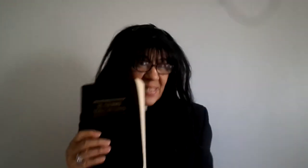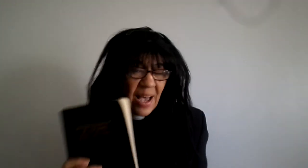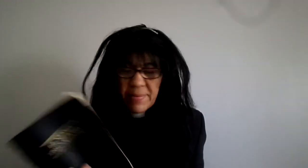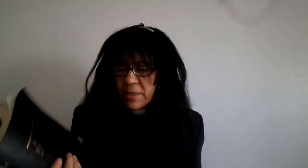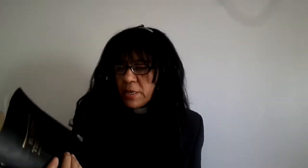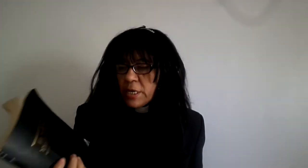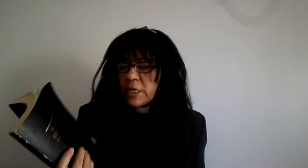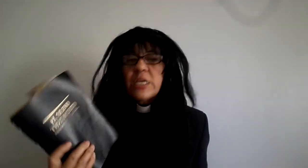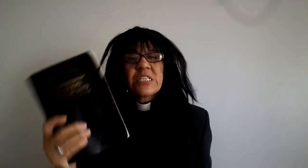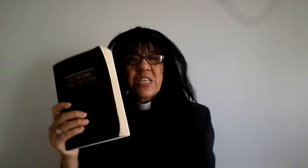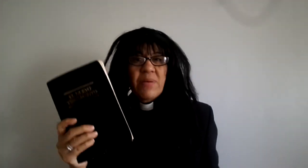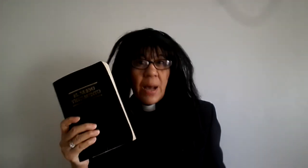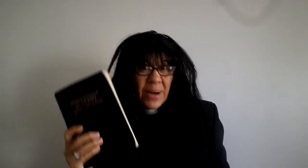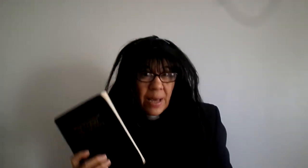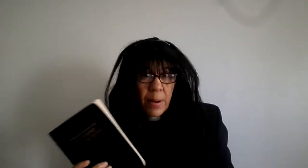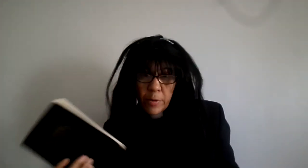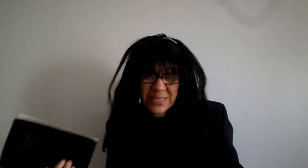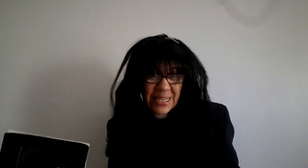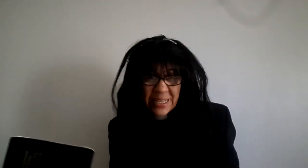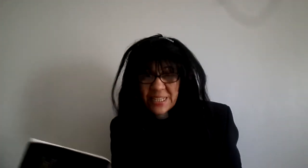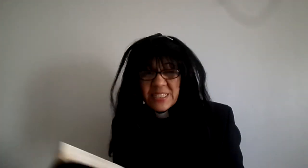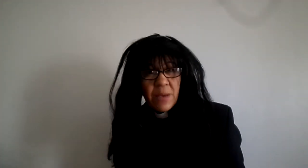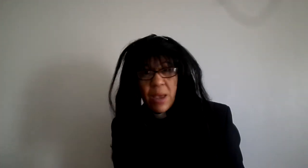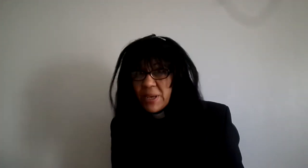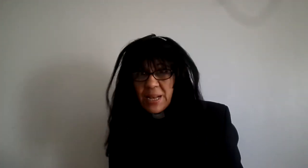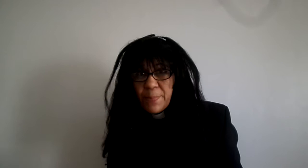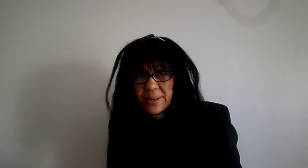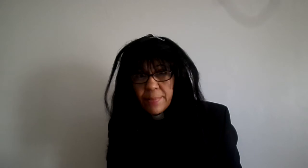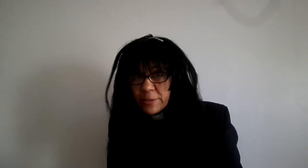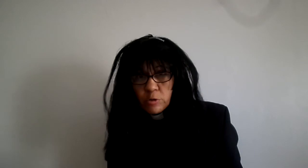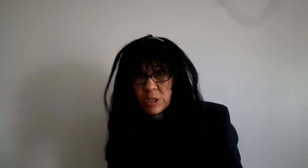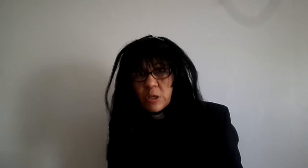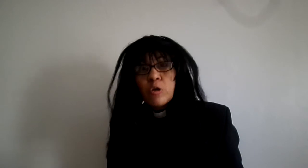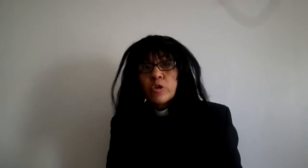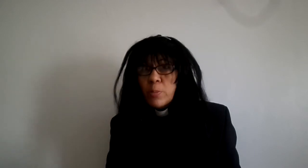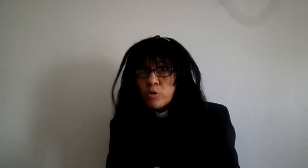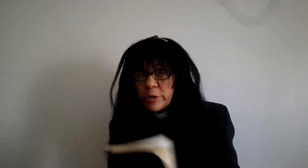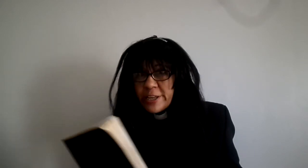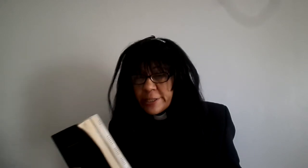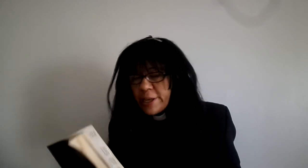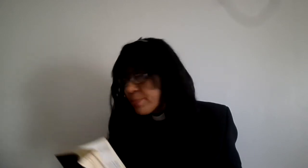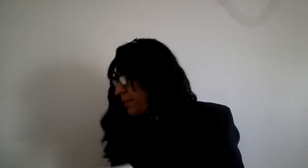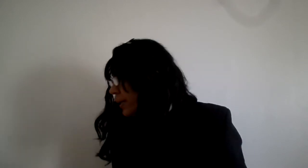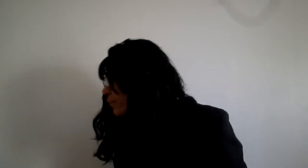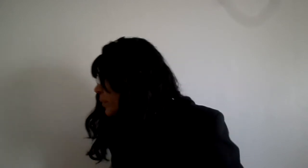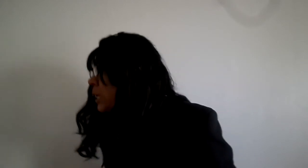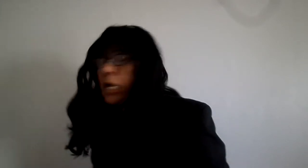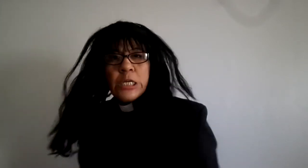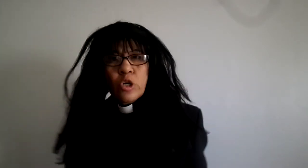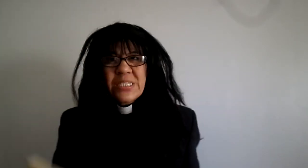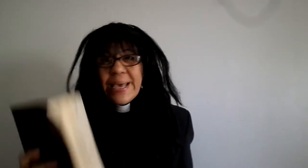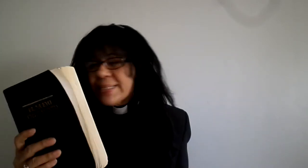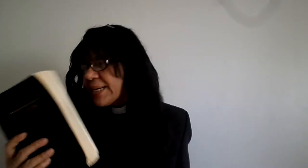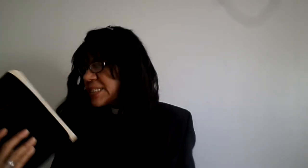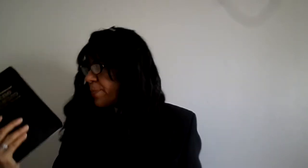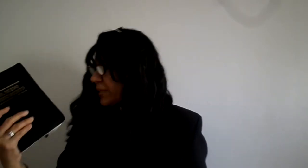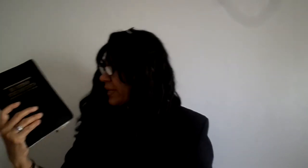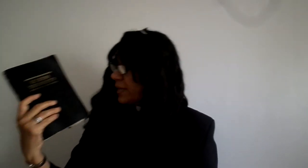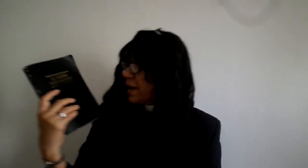sabe y se sabe la palabra porque Satanás se sabía bien la palabra y todo eso y los demonios creen y tiemblan, ¿verdad? Entonces hay gente que se practica la